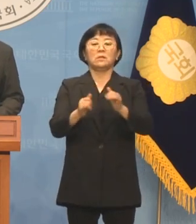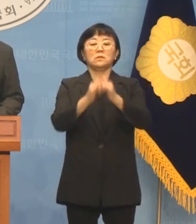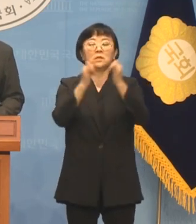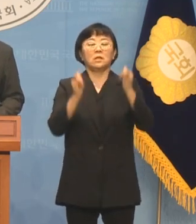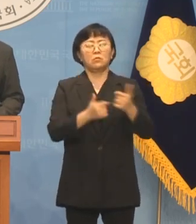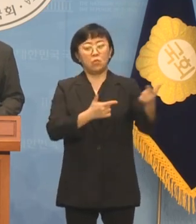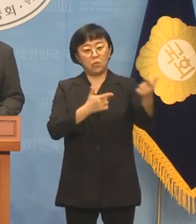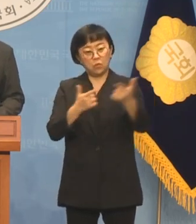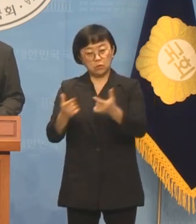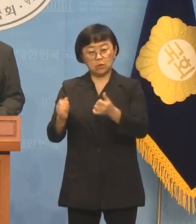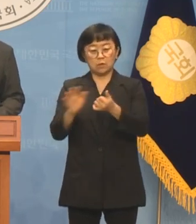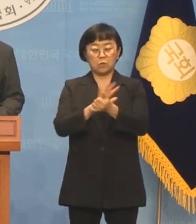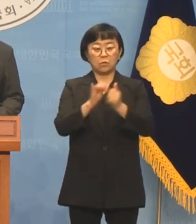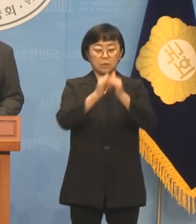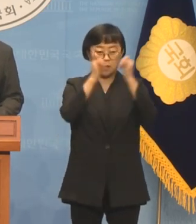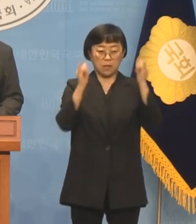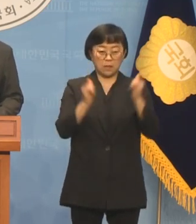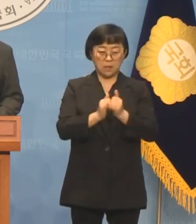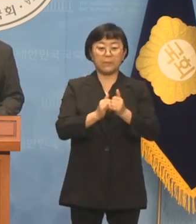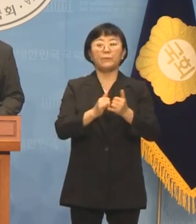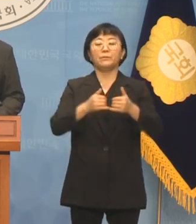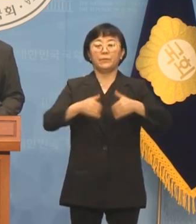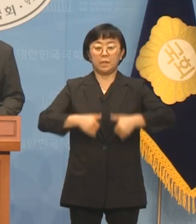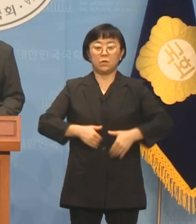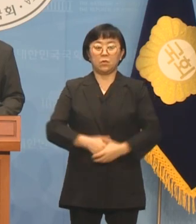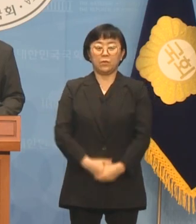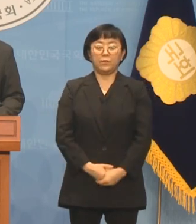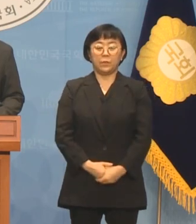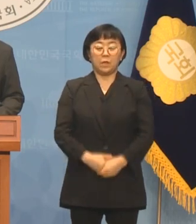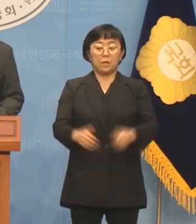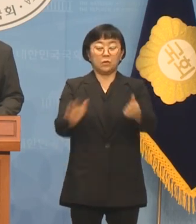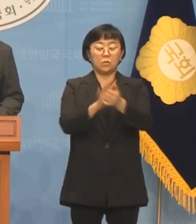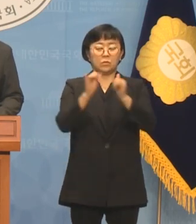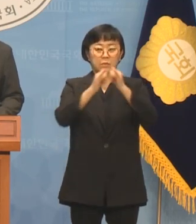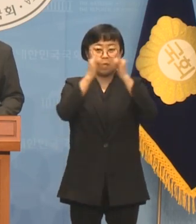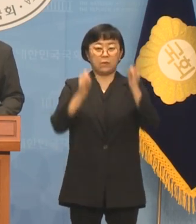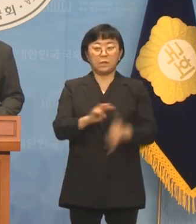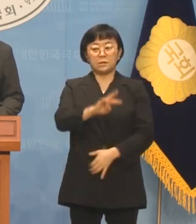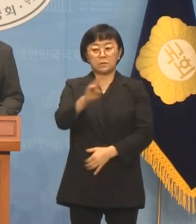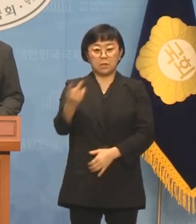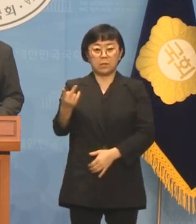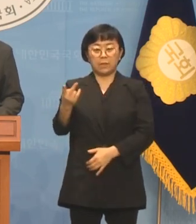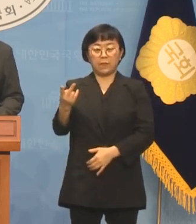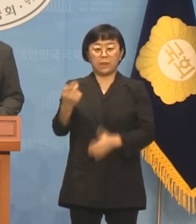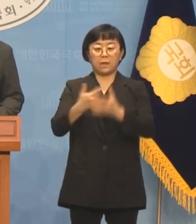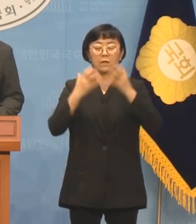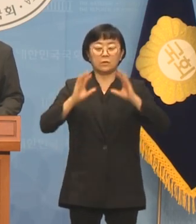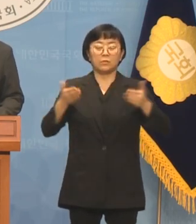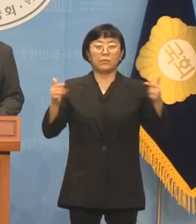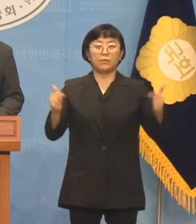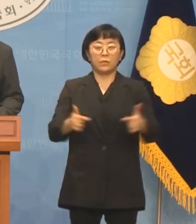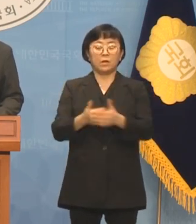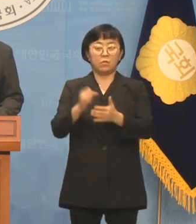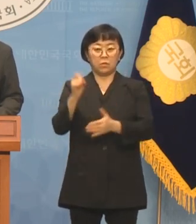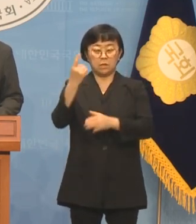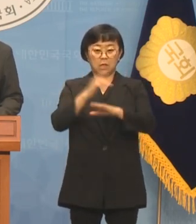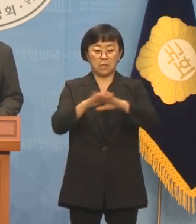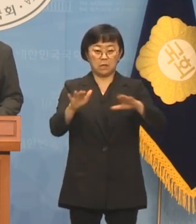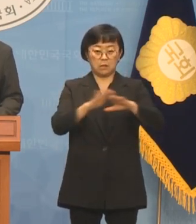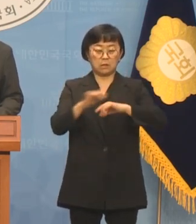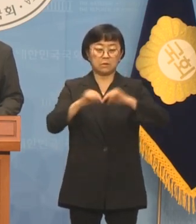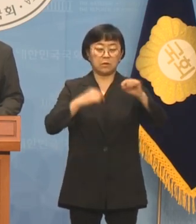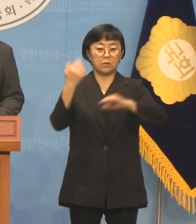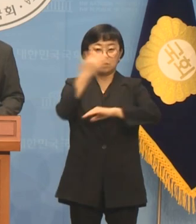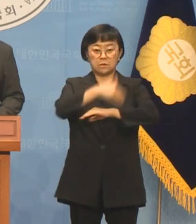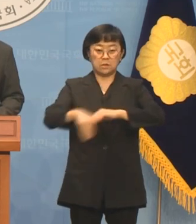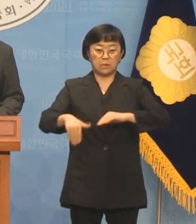전체가 돌봄 사회가 되어야 합니다. 또한 돌봄 사회로의 전환은 초저출생의 원인을 해결하는